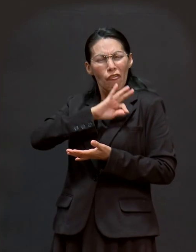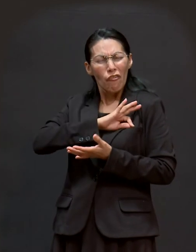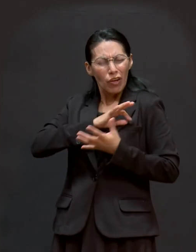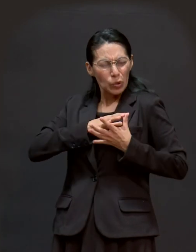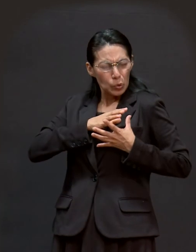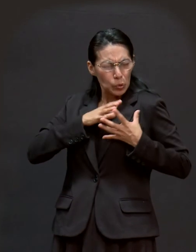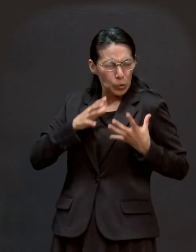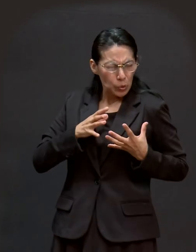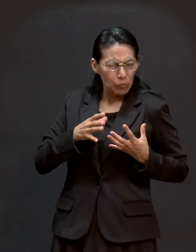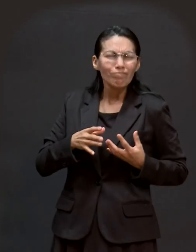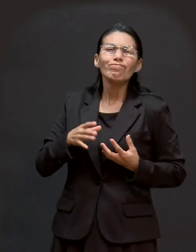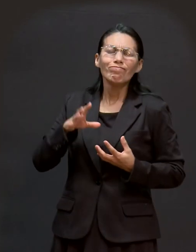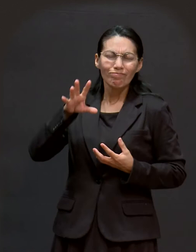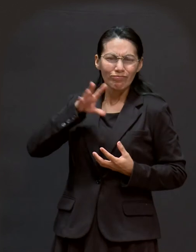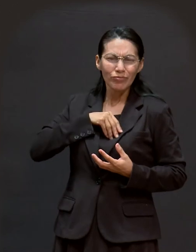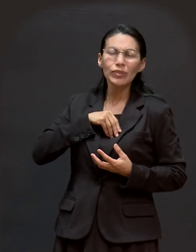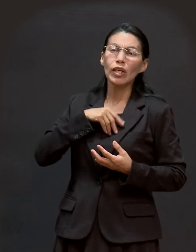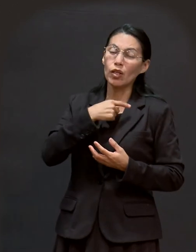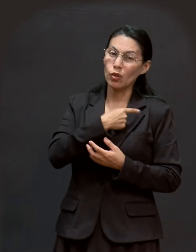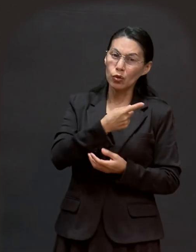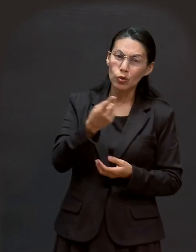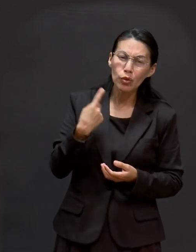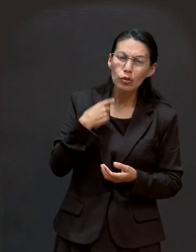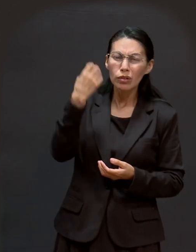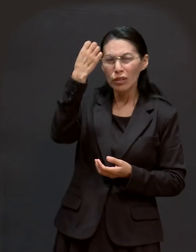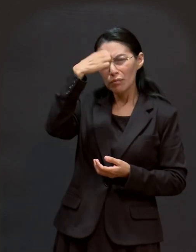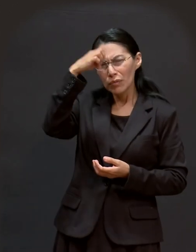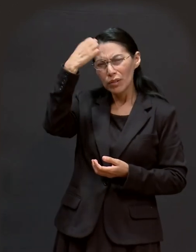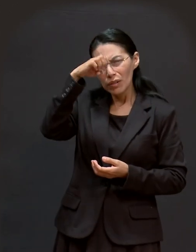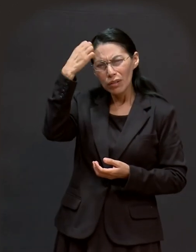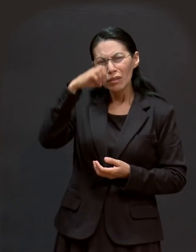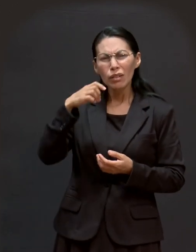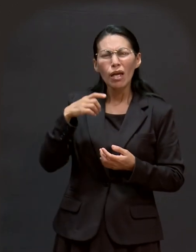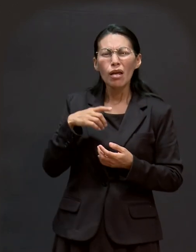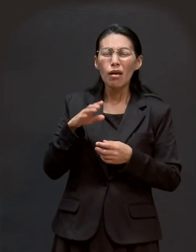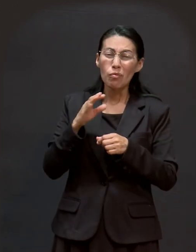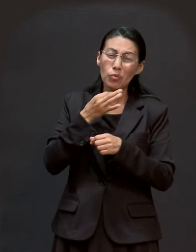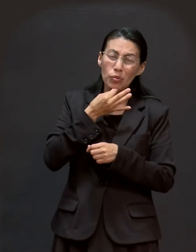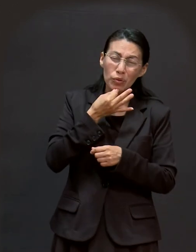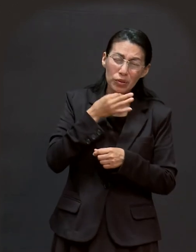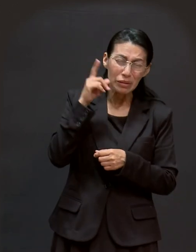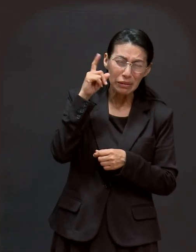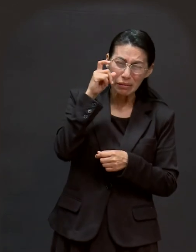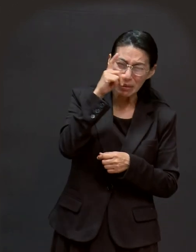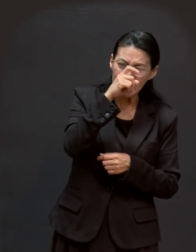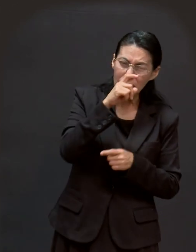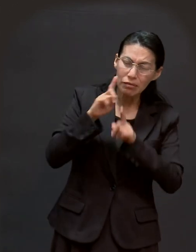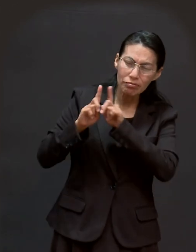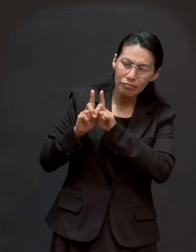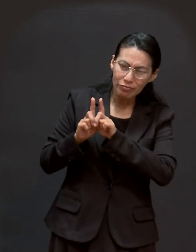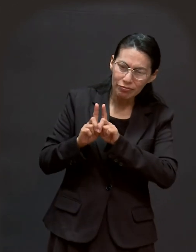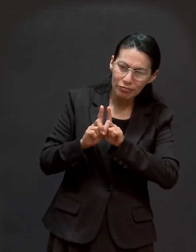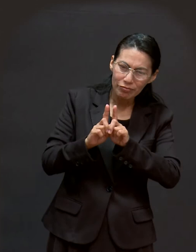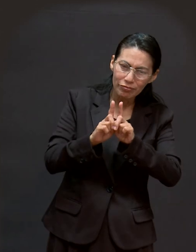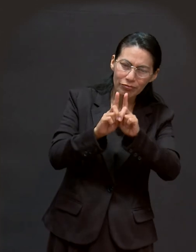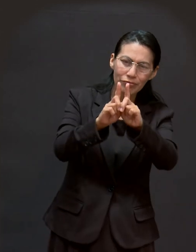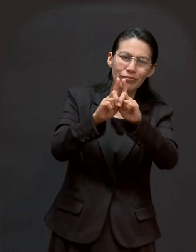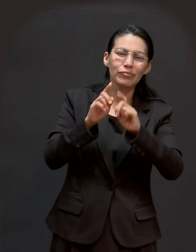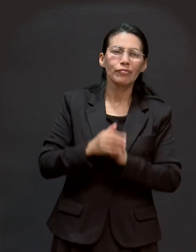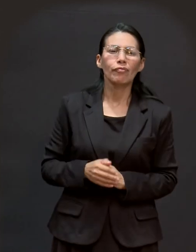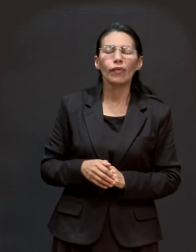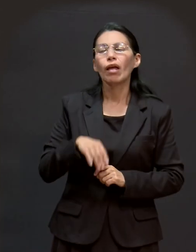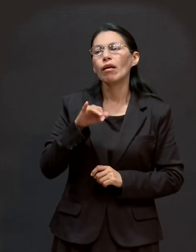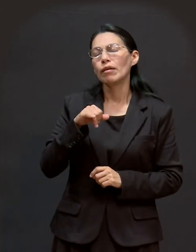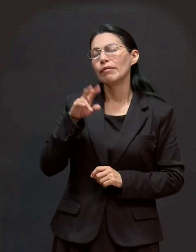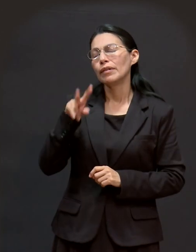cuando vengan los momentos más difíciles ya tengamos la experiencia de caminar con dios no es cierto